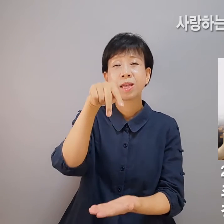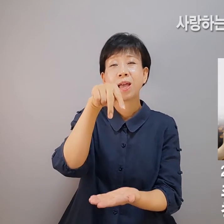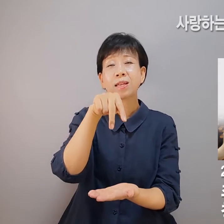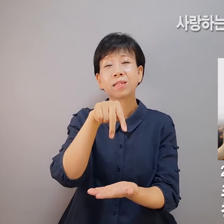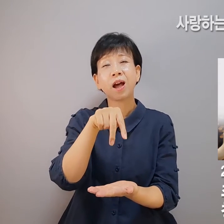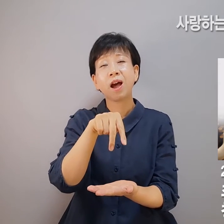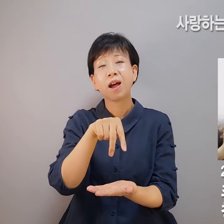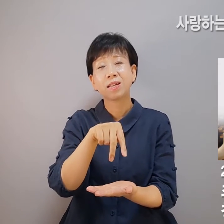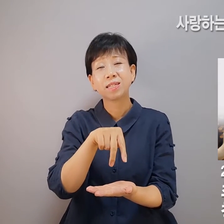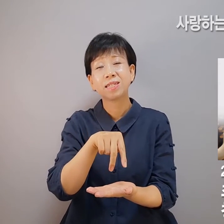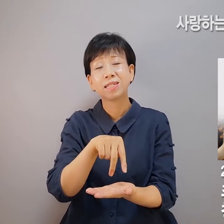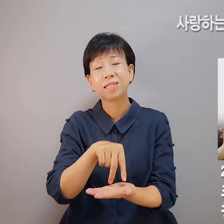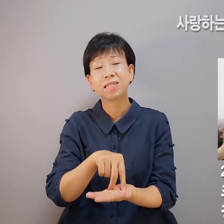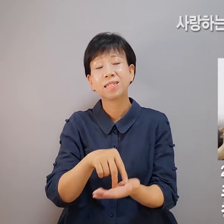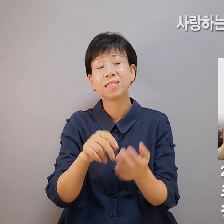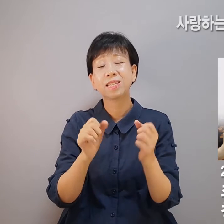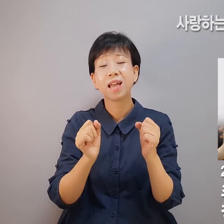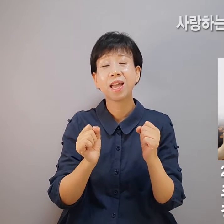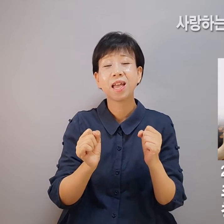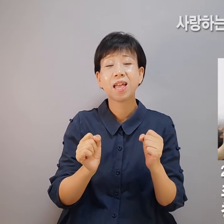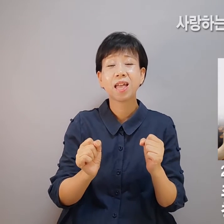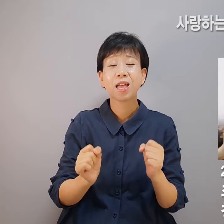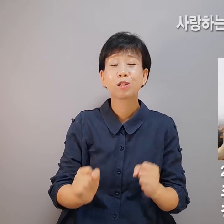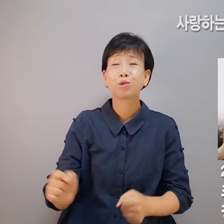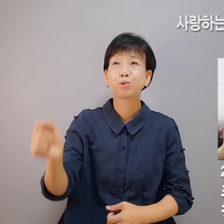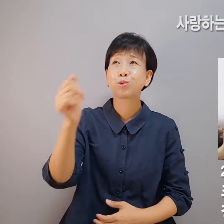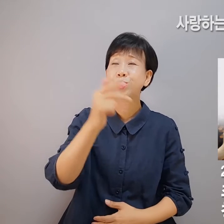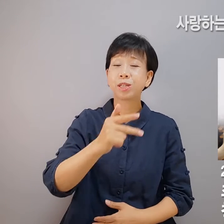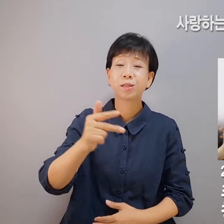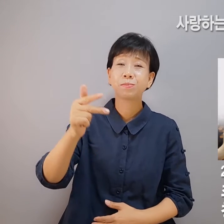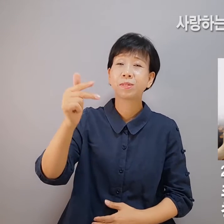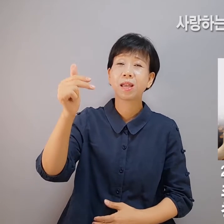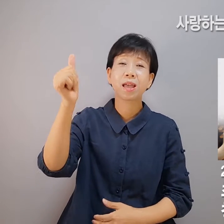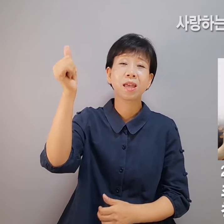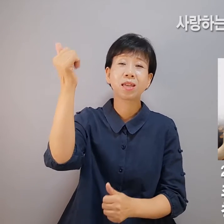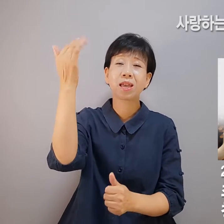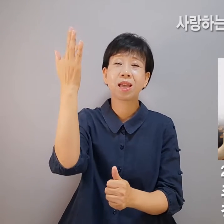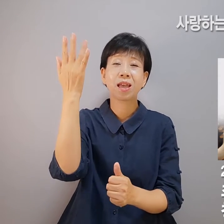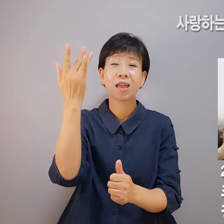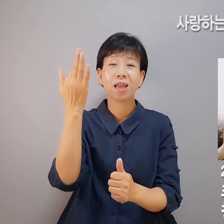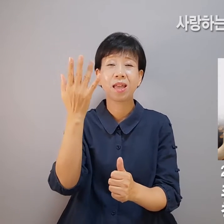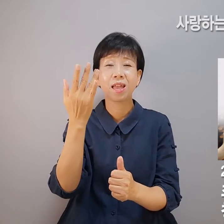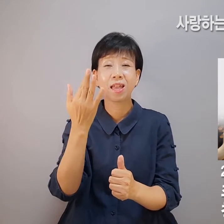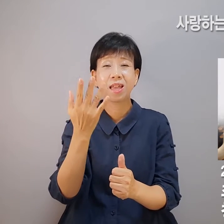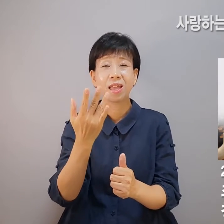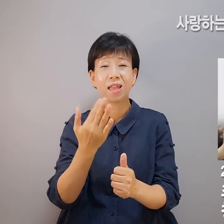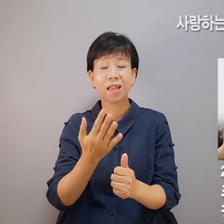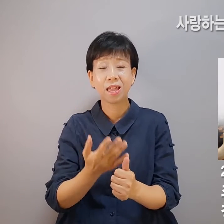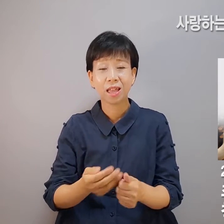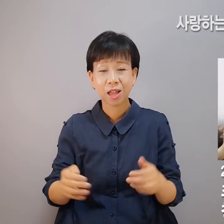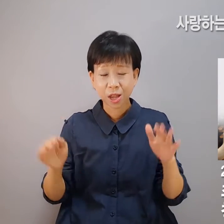이곳에 서 있네. 주 임재에